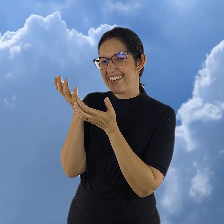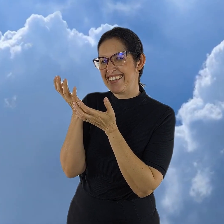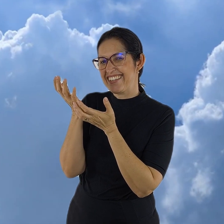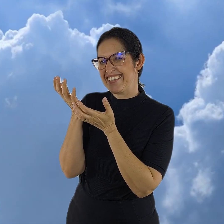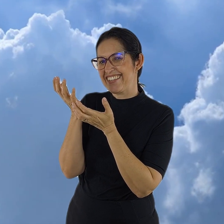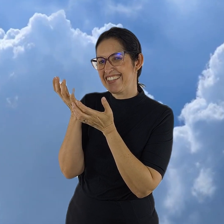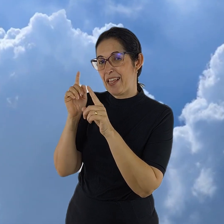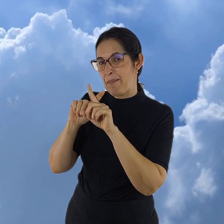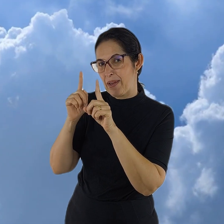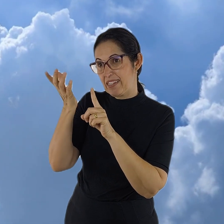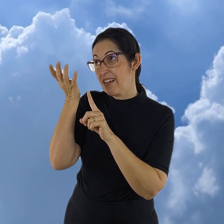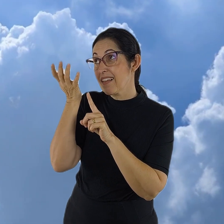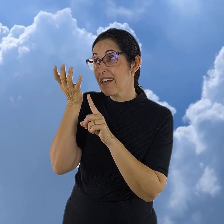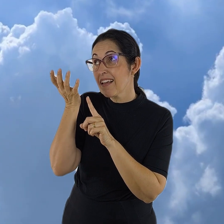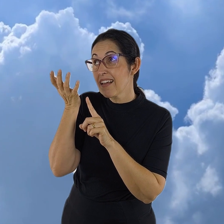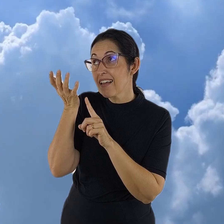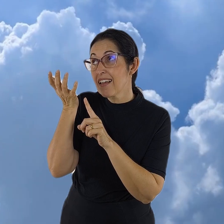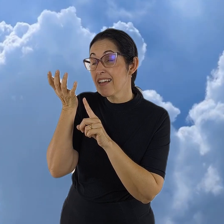é se Ele quer.